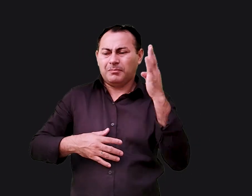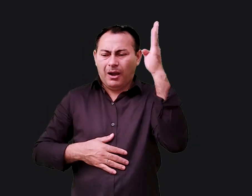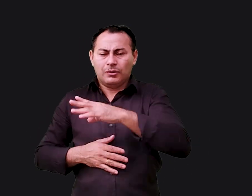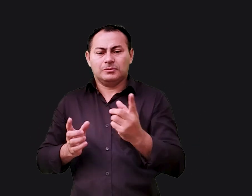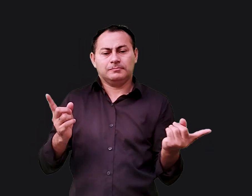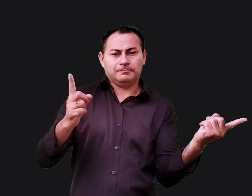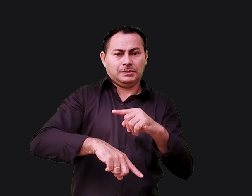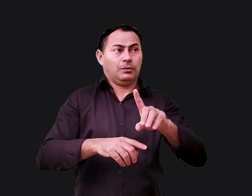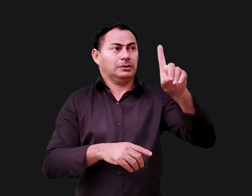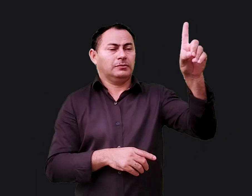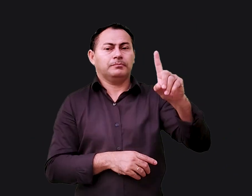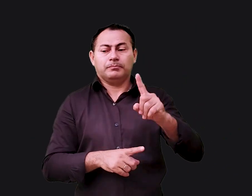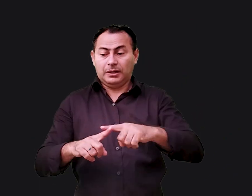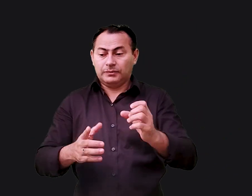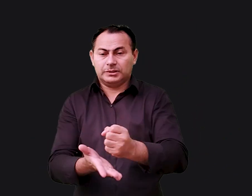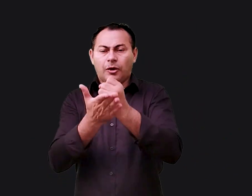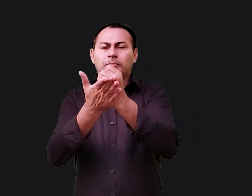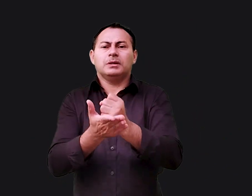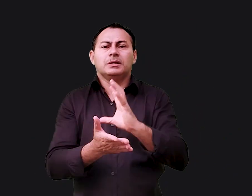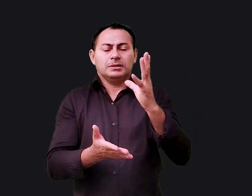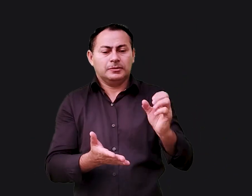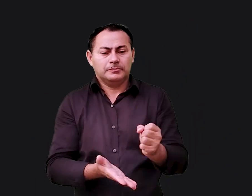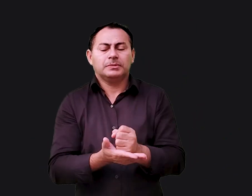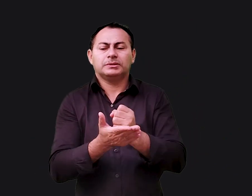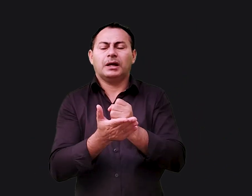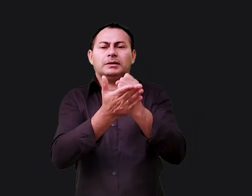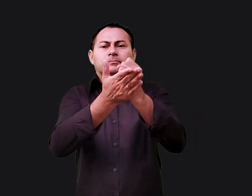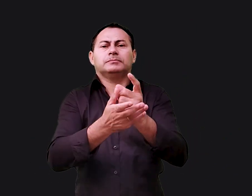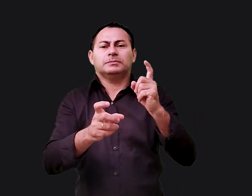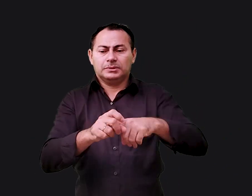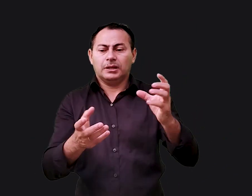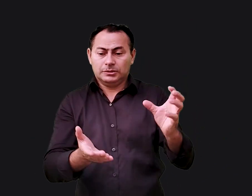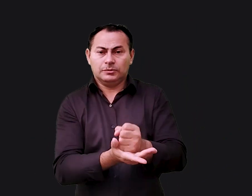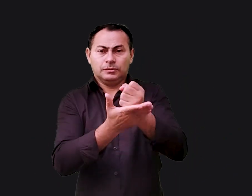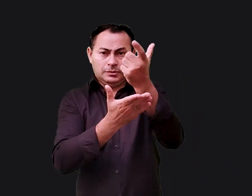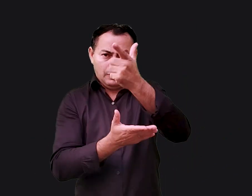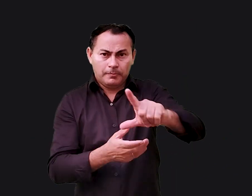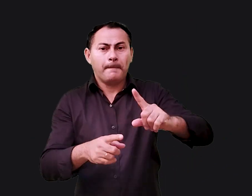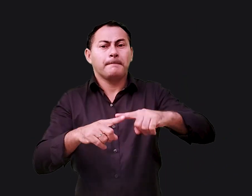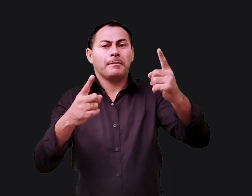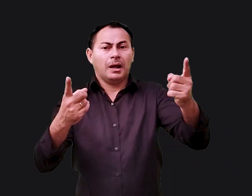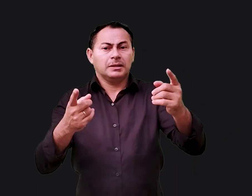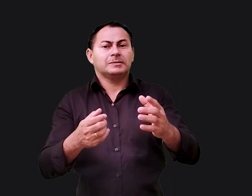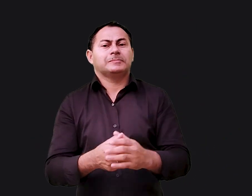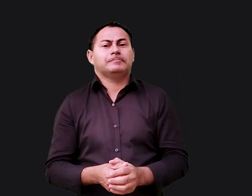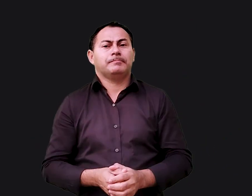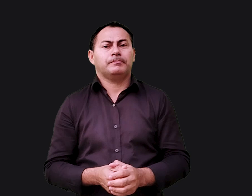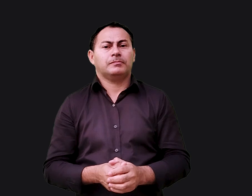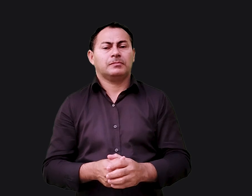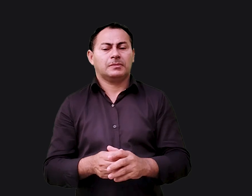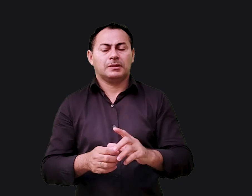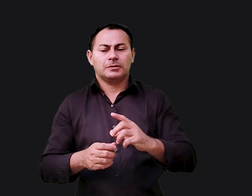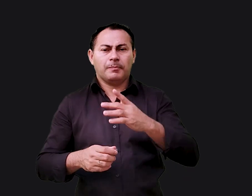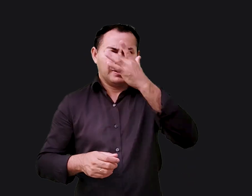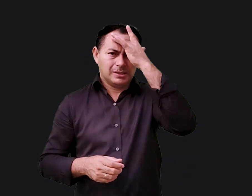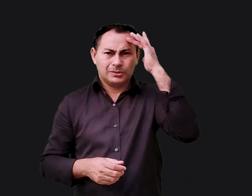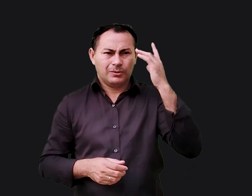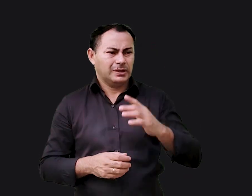rebelou contra Deus eles foram salvas já foram redimidos sim mas são